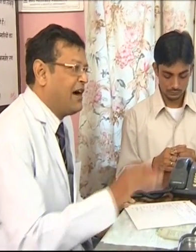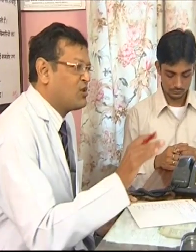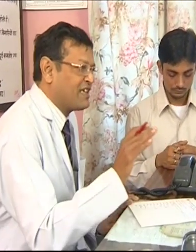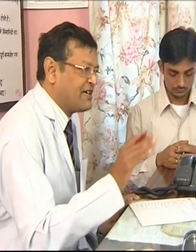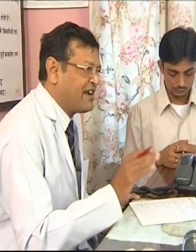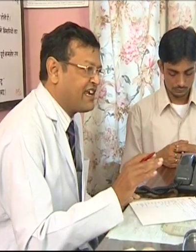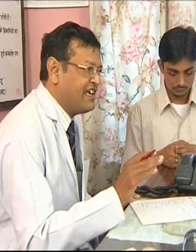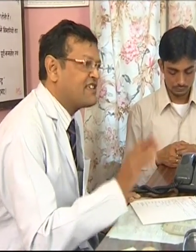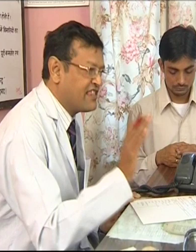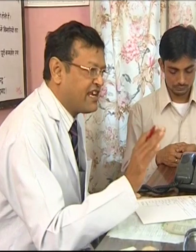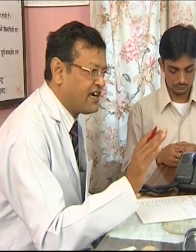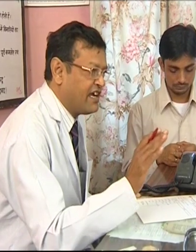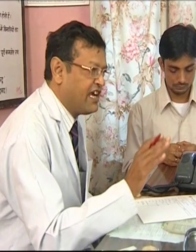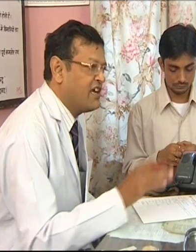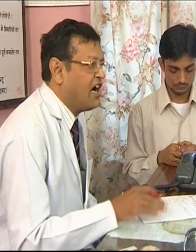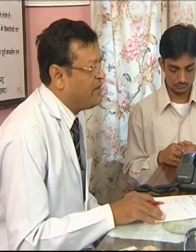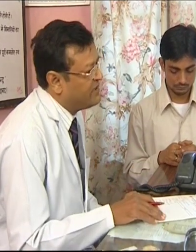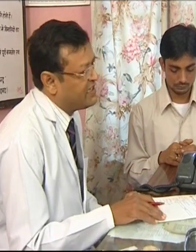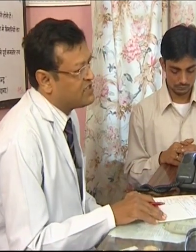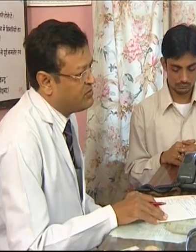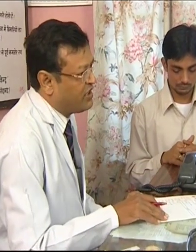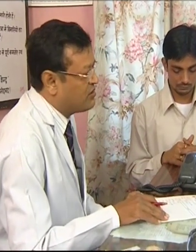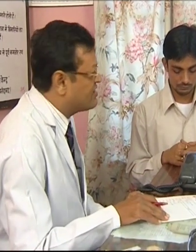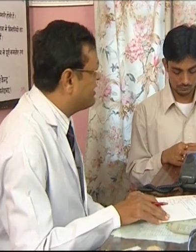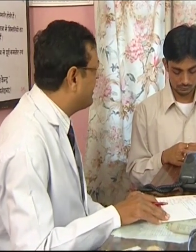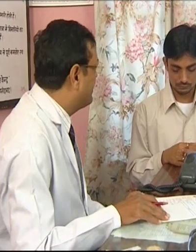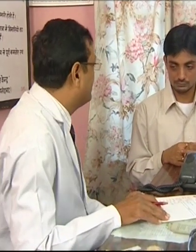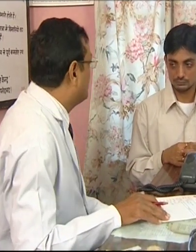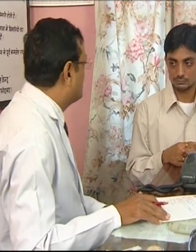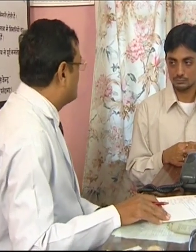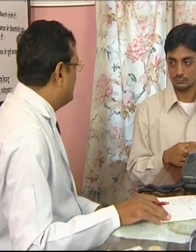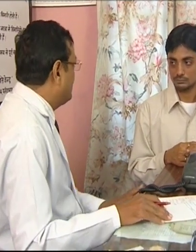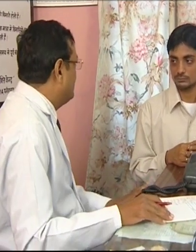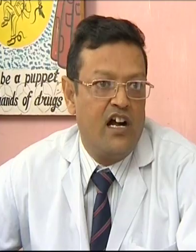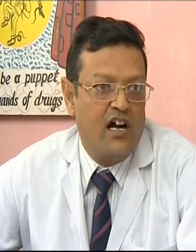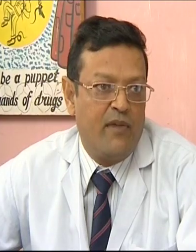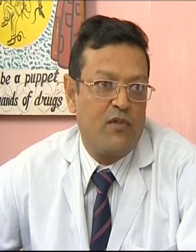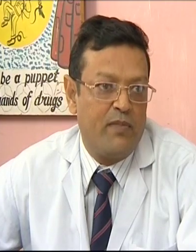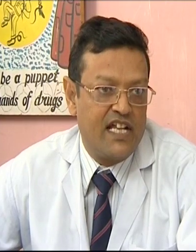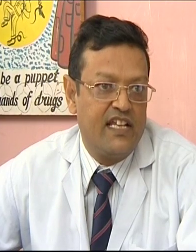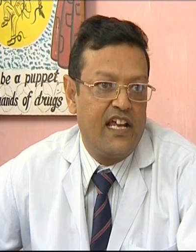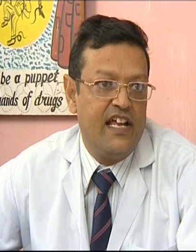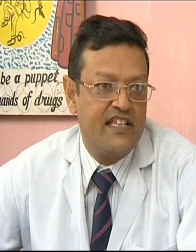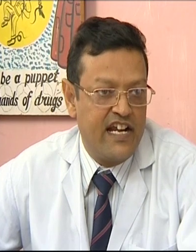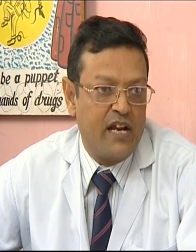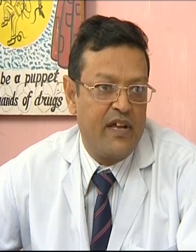आप थोड़ा सब्र रखिए, चिंता ना करिए, हम अपनी तरफ से पूरी कोशिश करेंगे। सुरेंद्र, हम आपको 15 दिन के लिए इस सेंटर पे